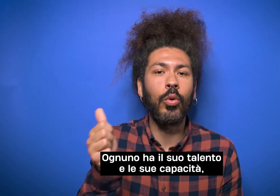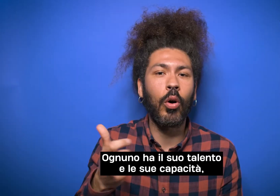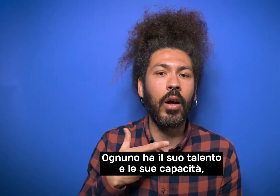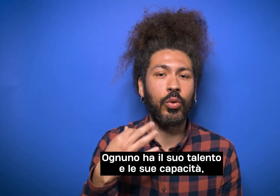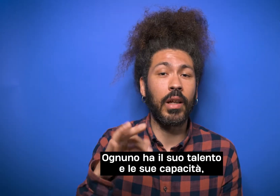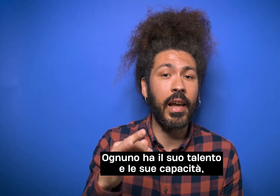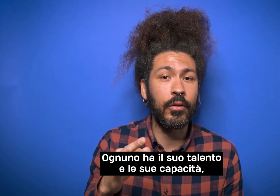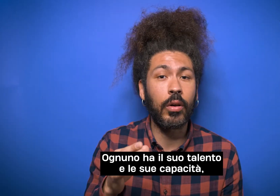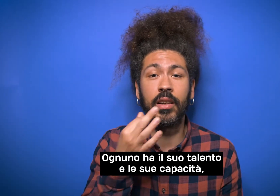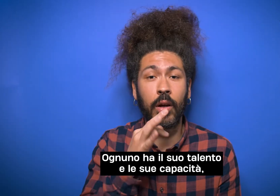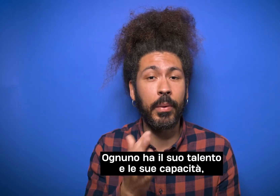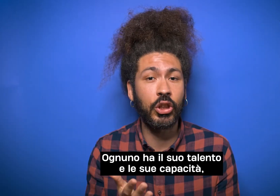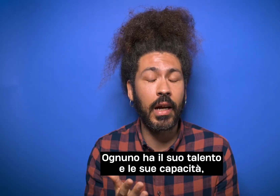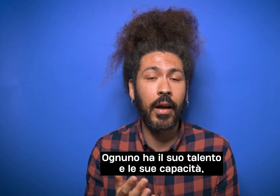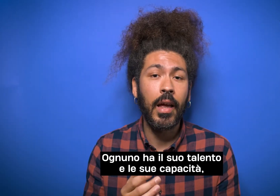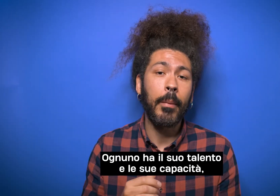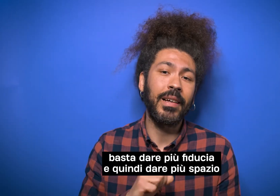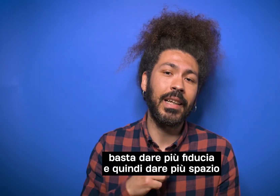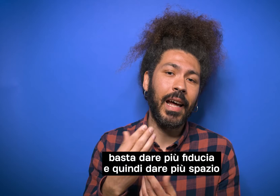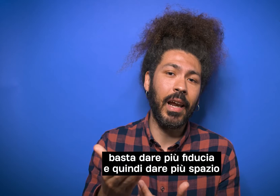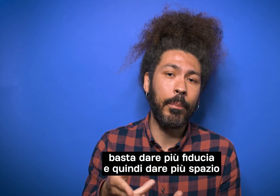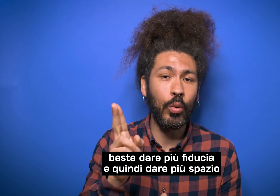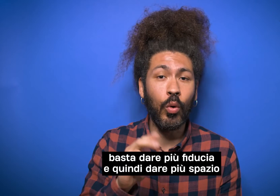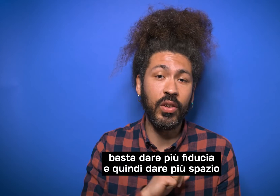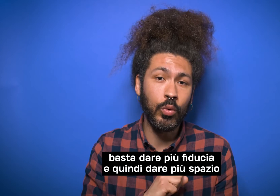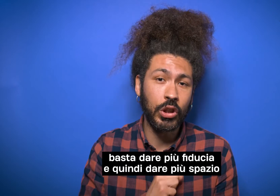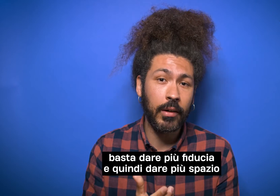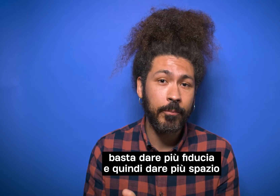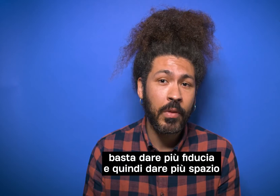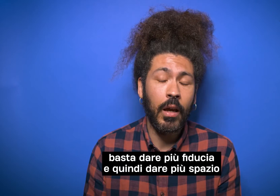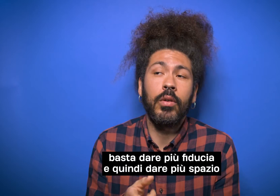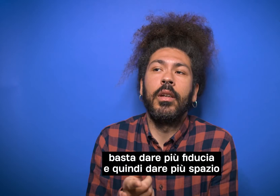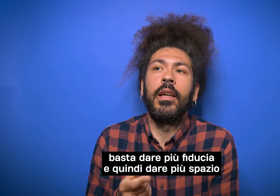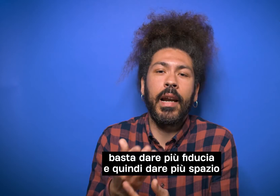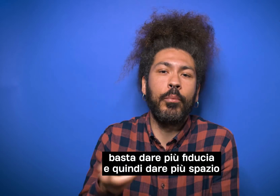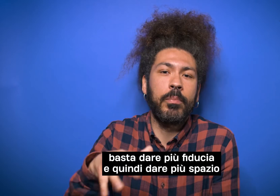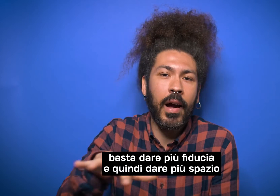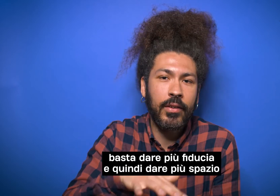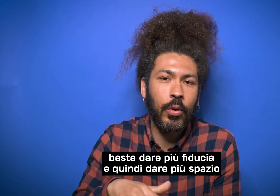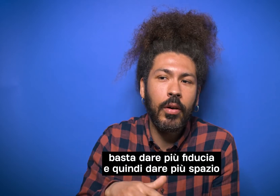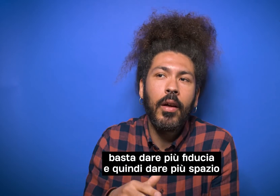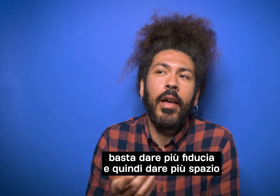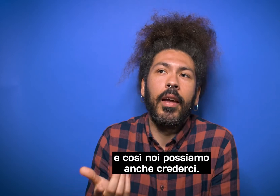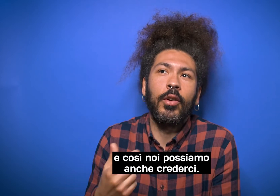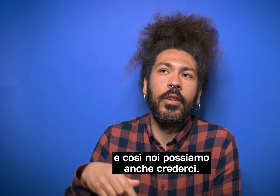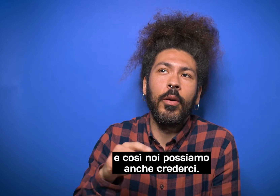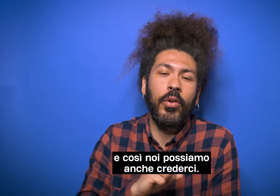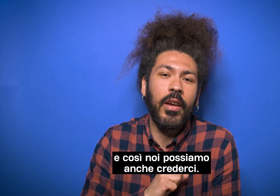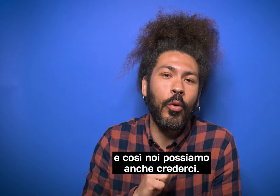ha il suo talento, ha le sue capacità, basta dare più fiducia e quindi dare più spazio, e così noi possiamo